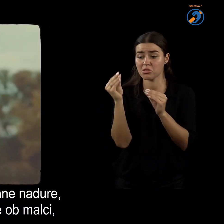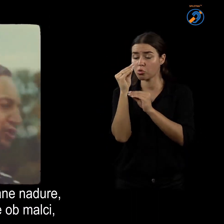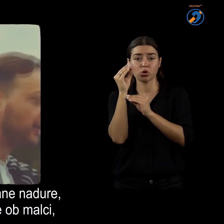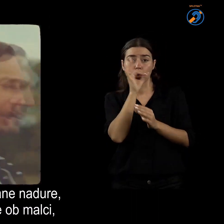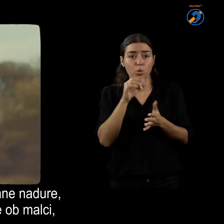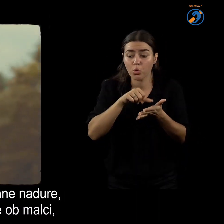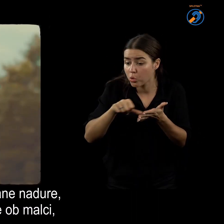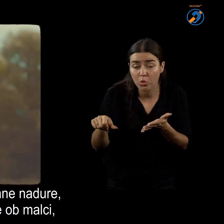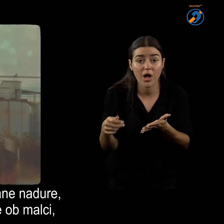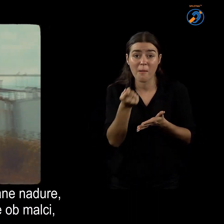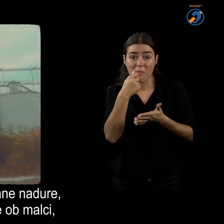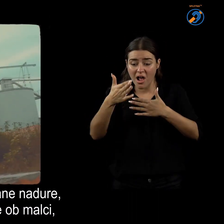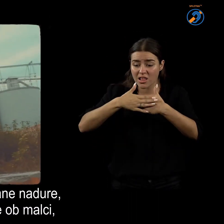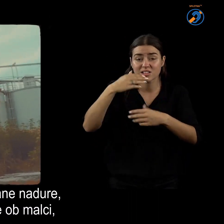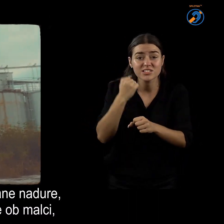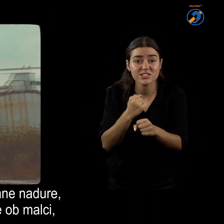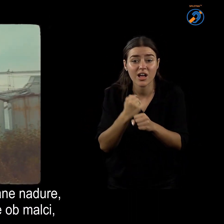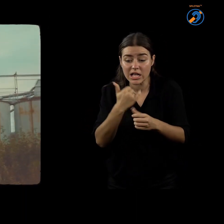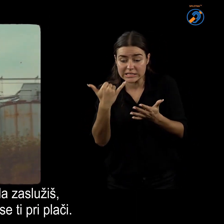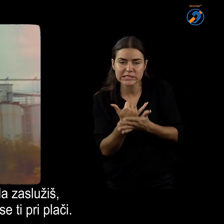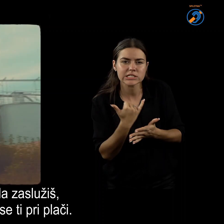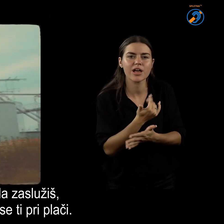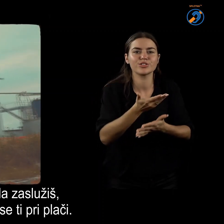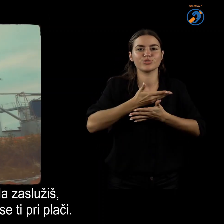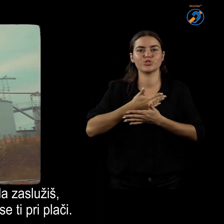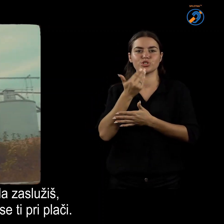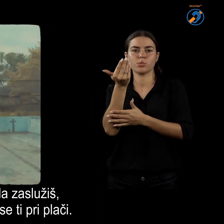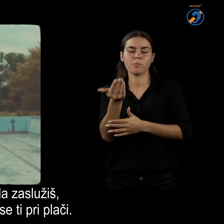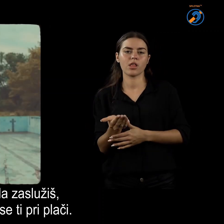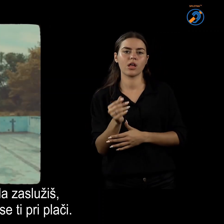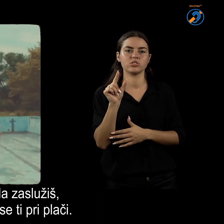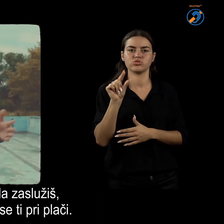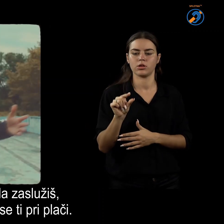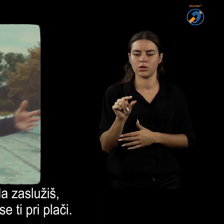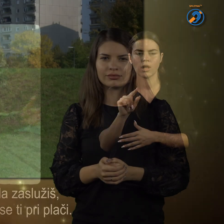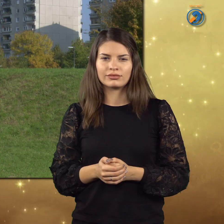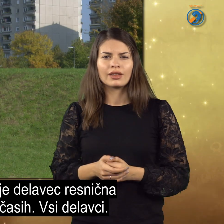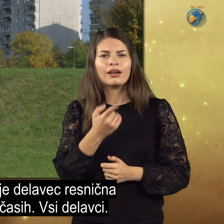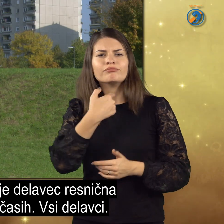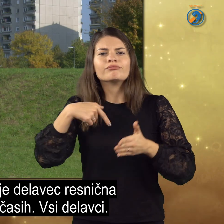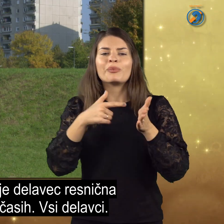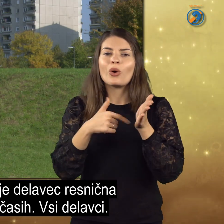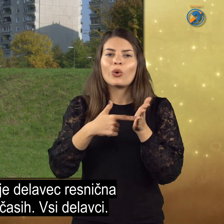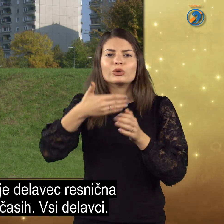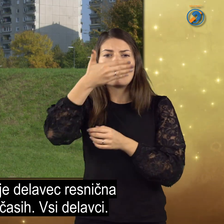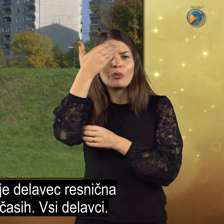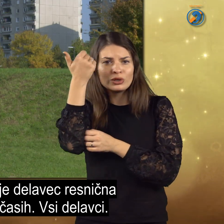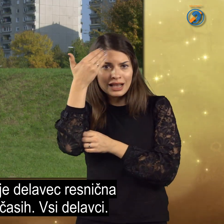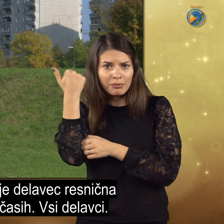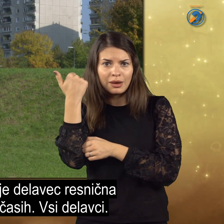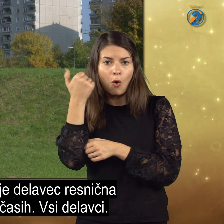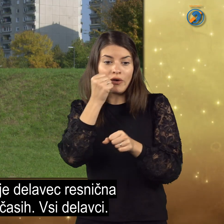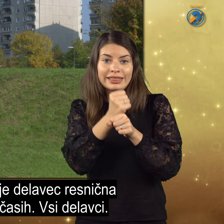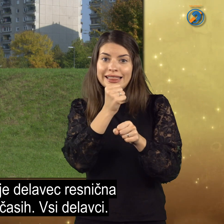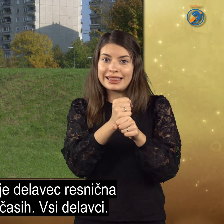privatnik, neplačane nadure, dela se ob malci, delaš, da zaslužiš, ne pozna se ti preplači. Pozabimo dostkrat,